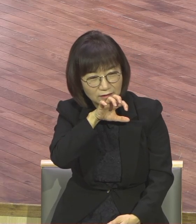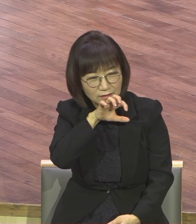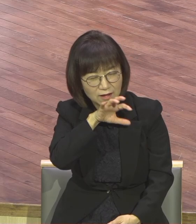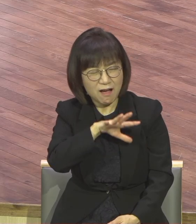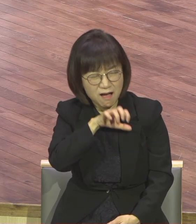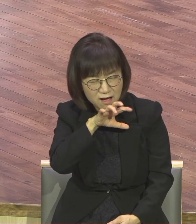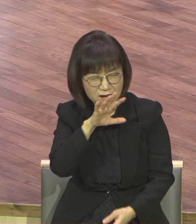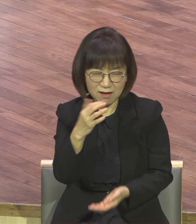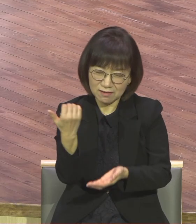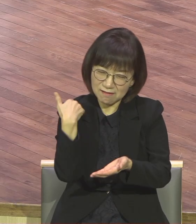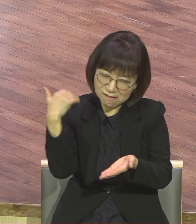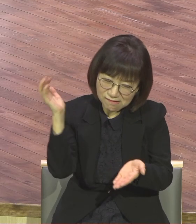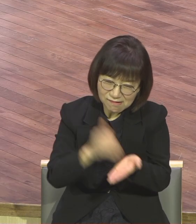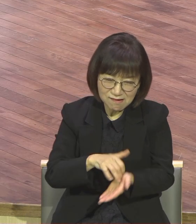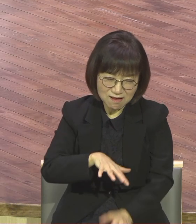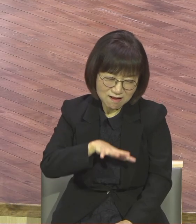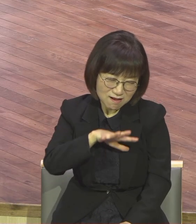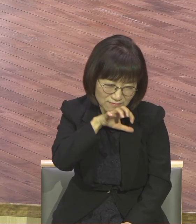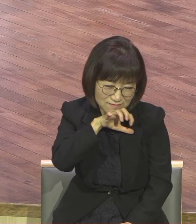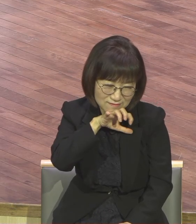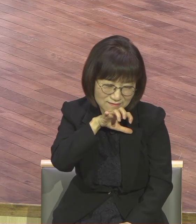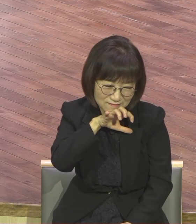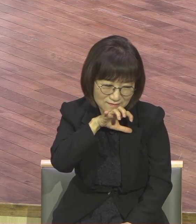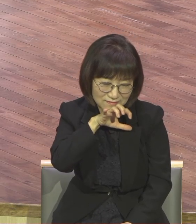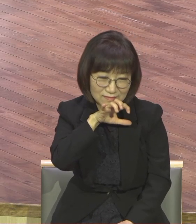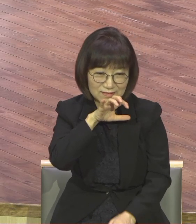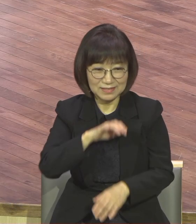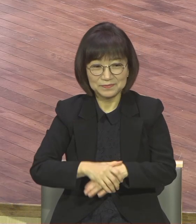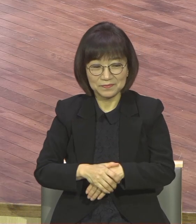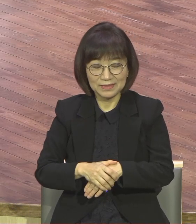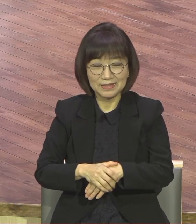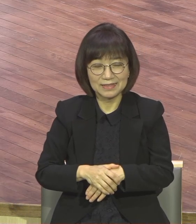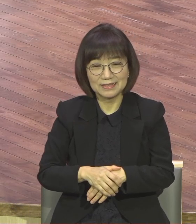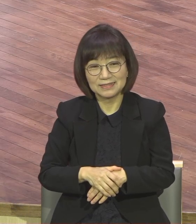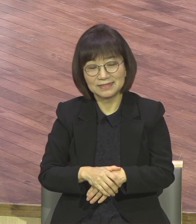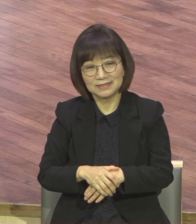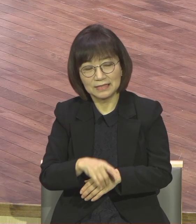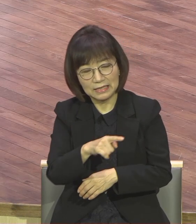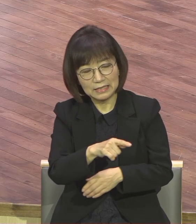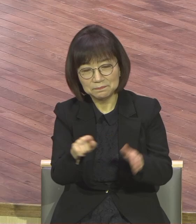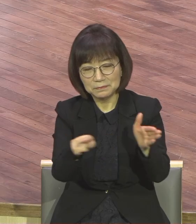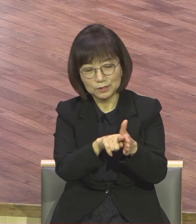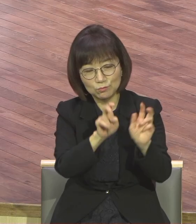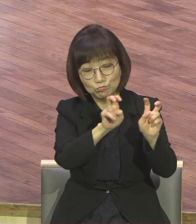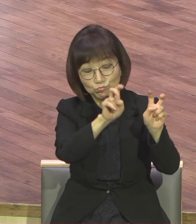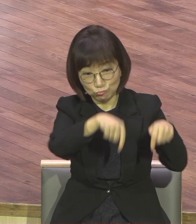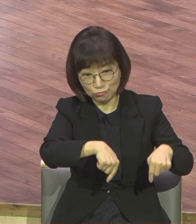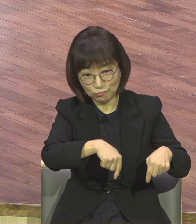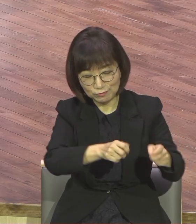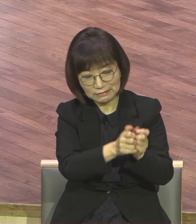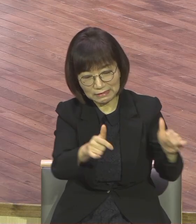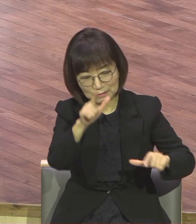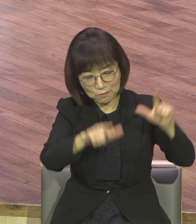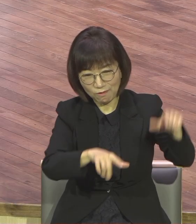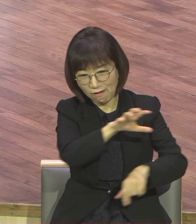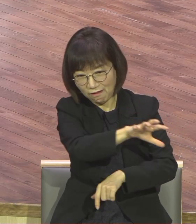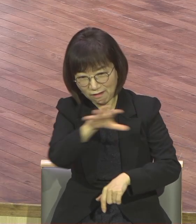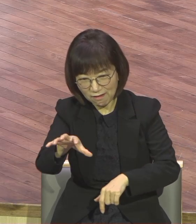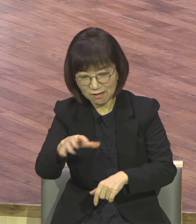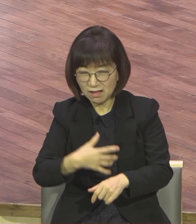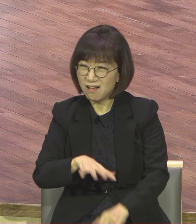쏟아내요. 원망 불평을 하나님을 안 믿는 불신자들처럼 불신앙적인